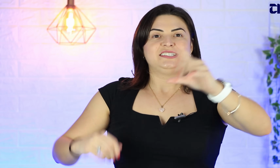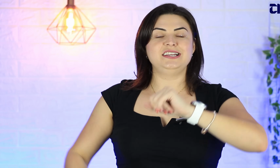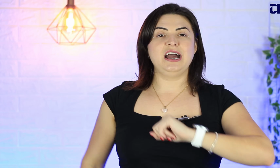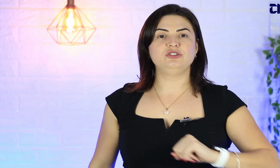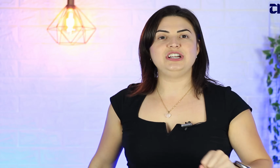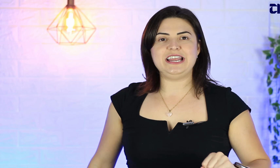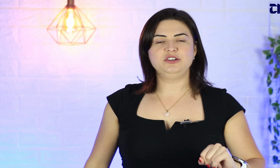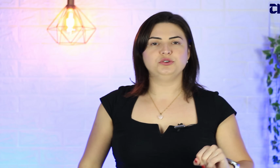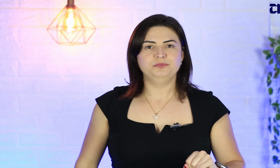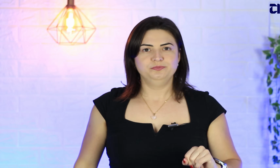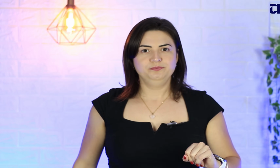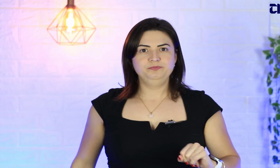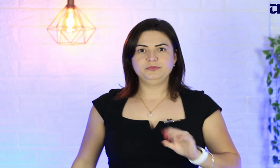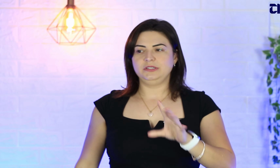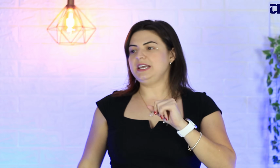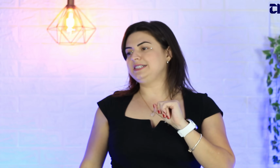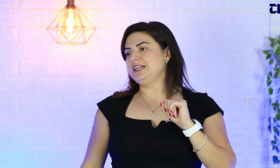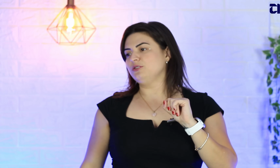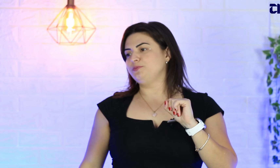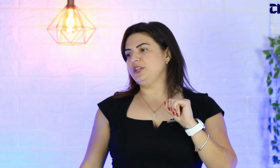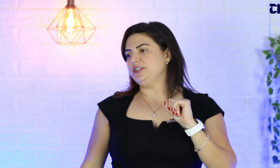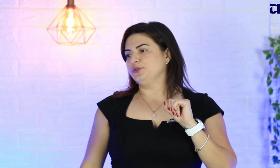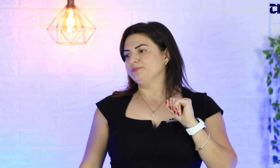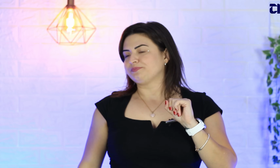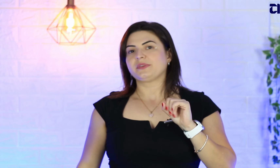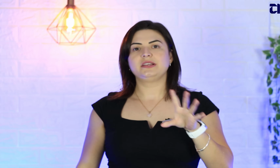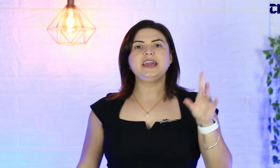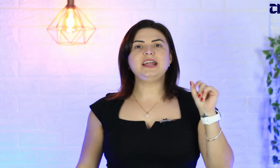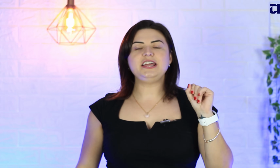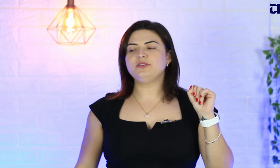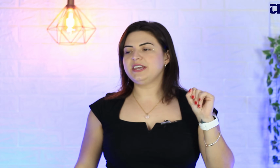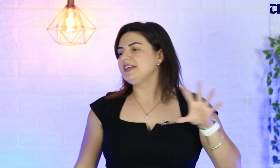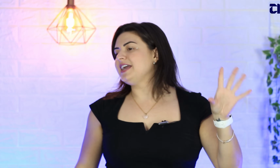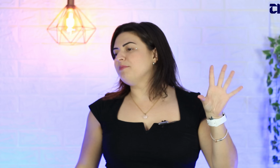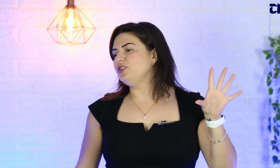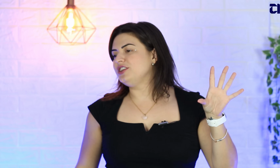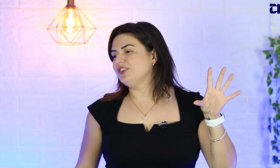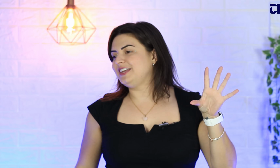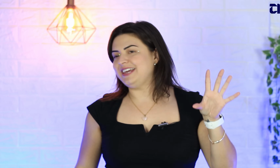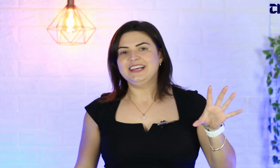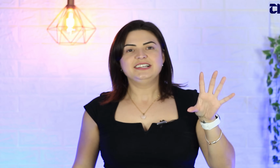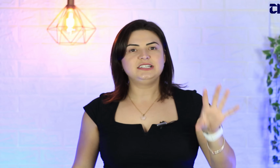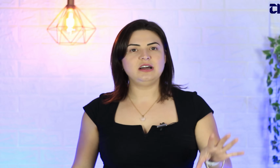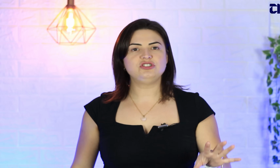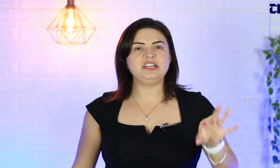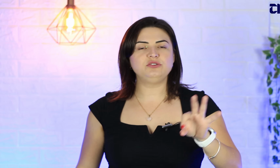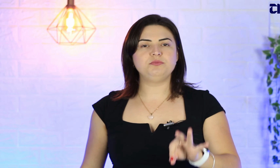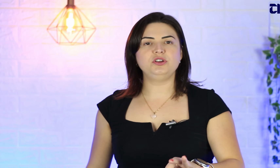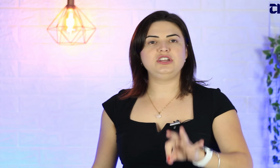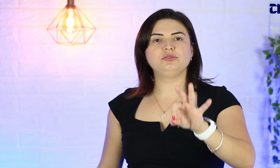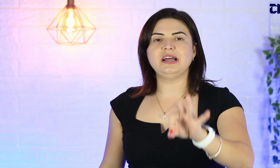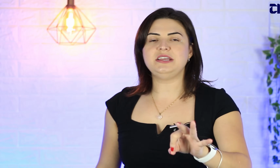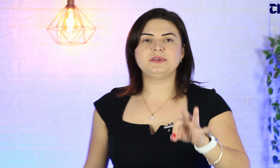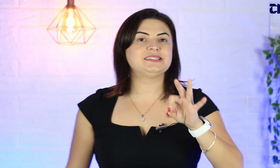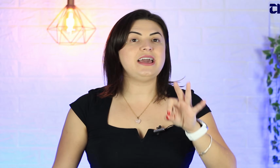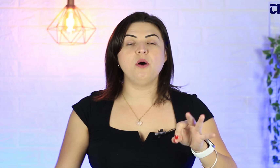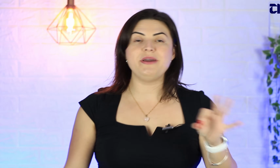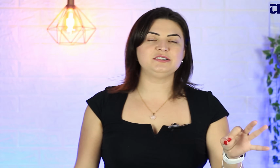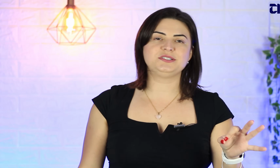Sinal de lindo e sinal de bonito. Quem é lindo aqui? Quem é bonito aqui? Sinal de lindo e bonito na Libras. É o mesmo